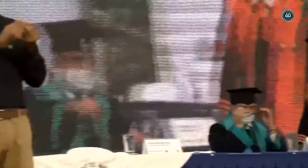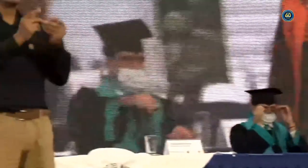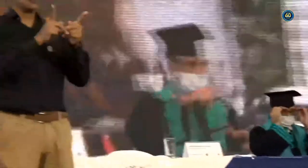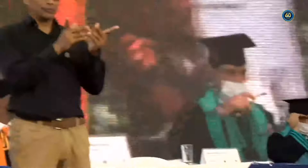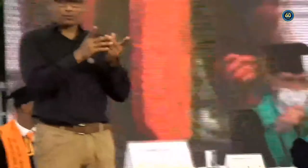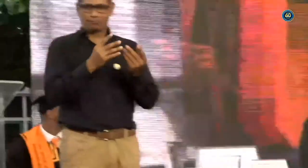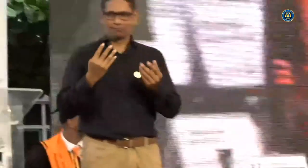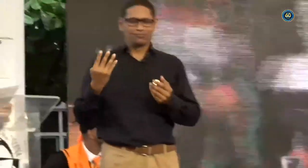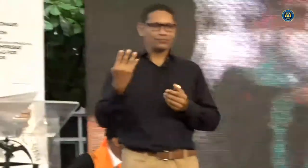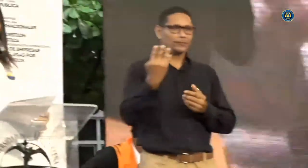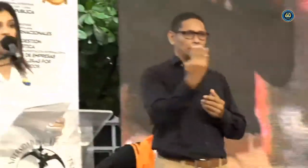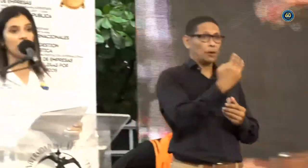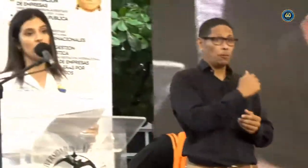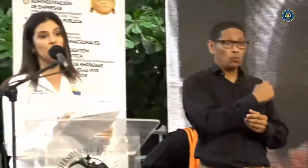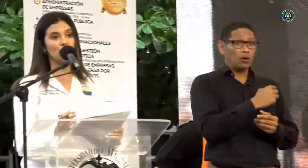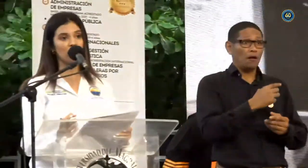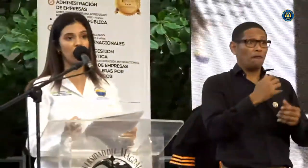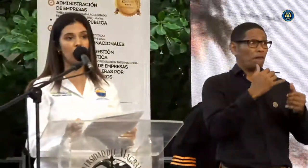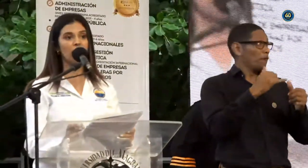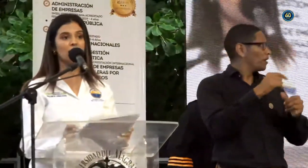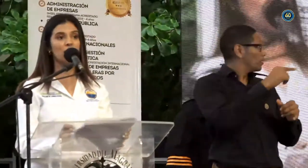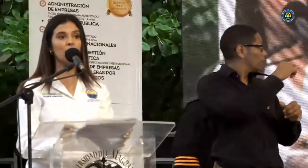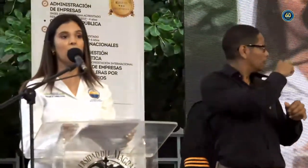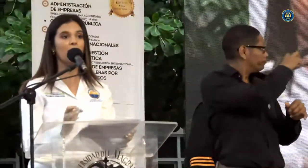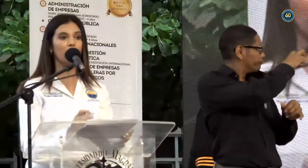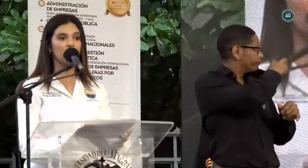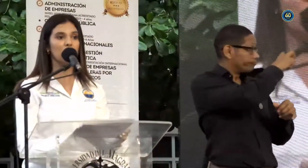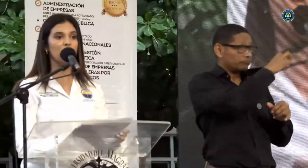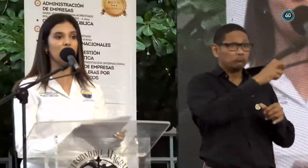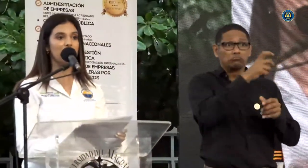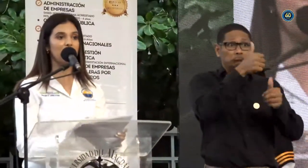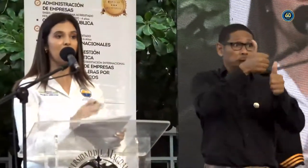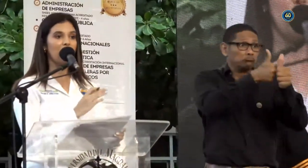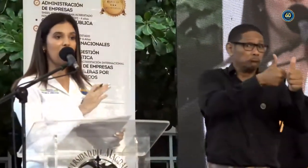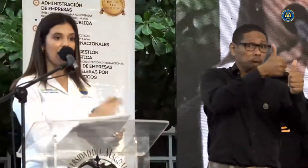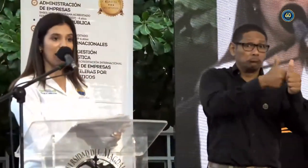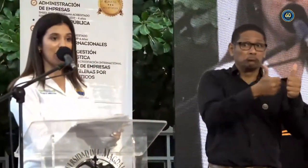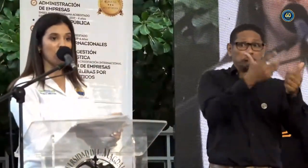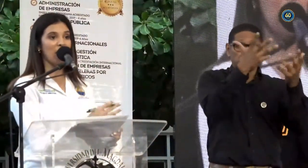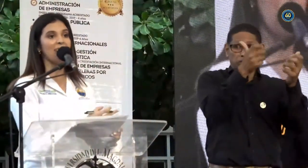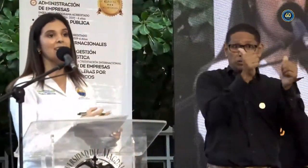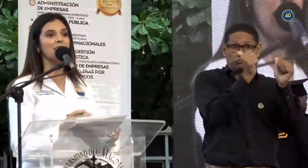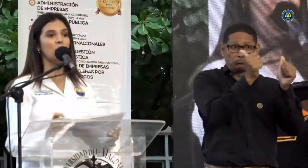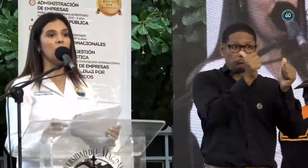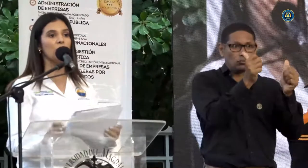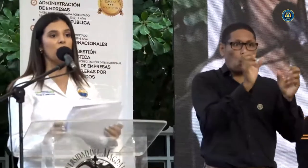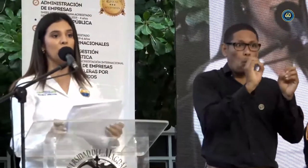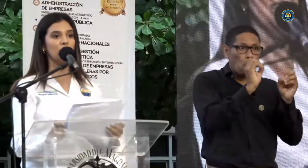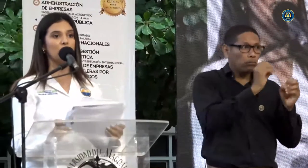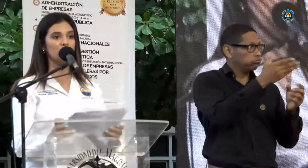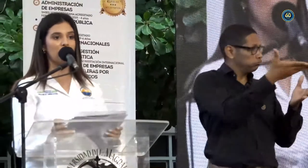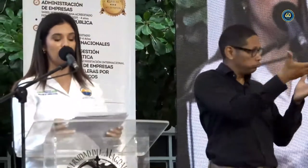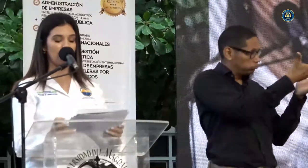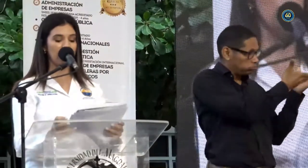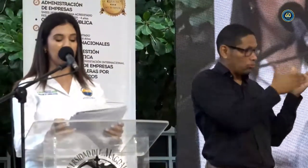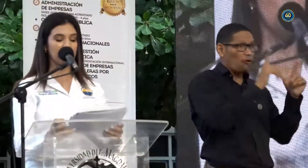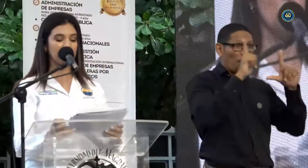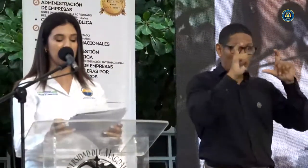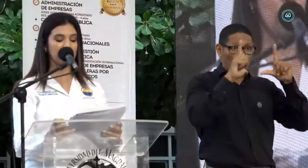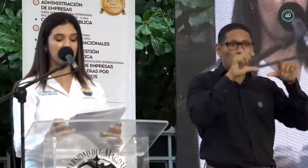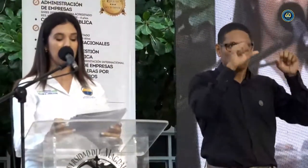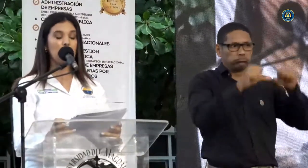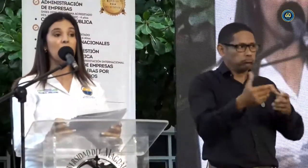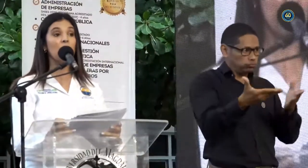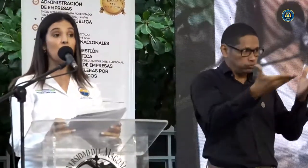les recordamos que al pasar a los mosaicos no será obligación cada persona que quiera guardar ese recuerdo de la foto en el mosaico puede